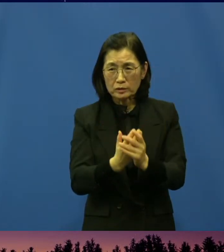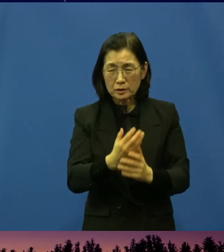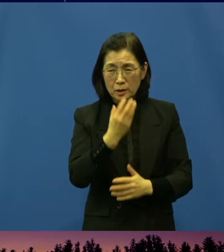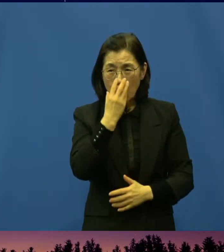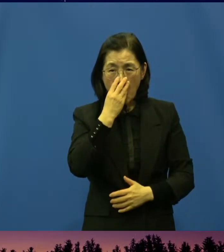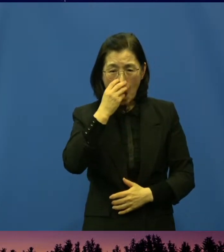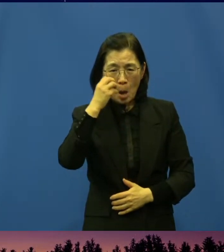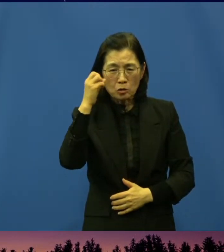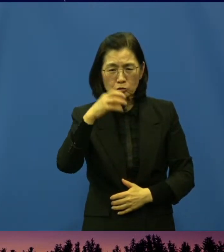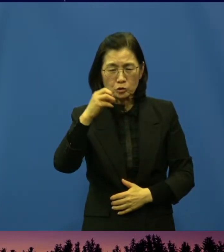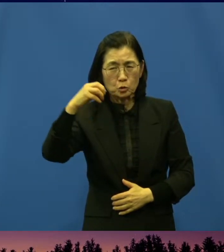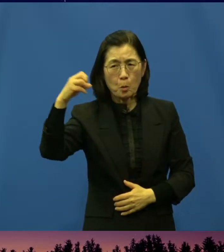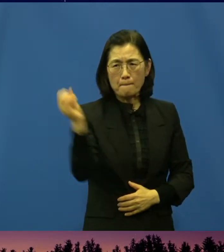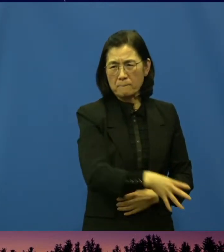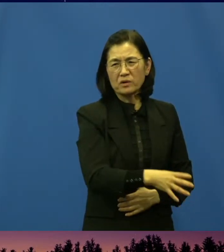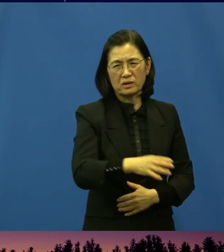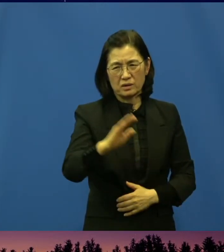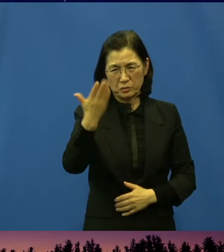거예요.